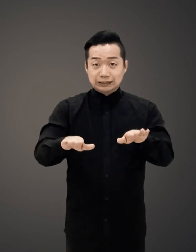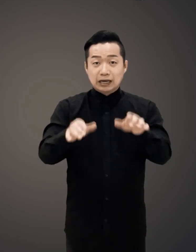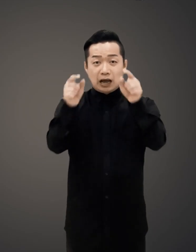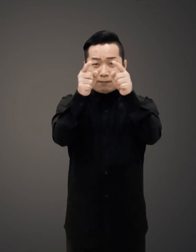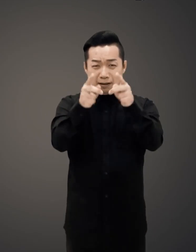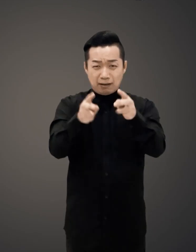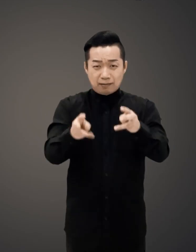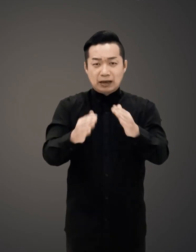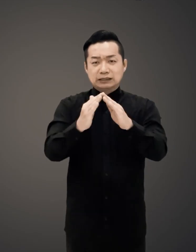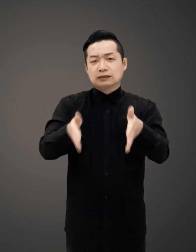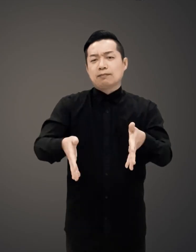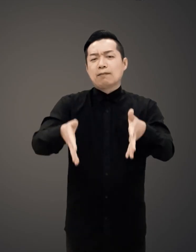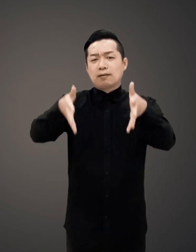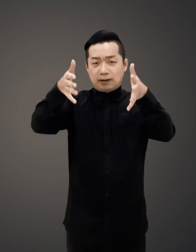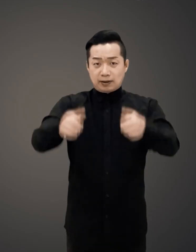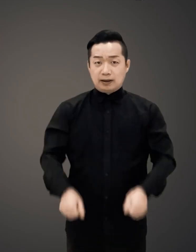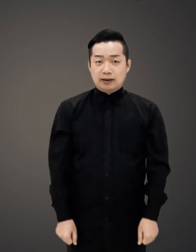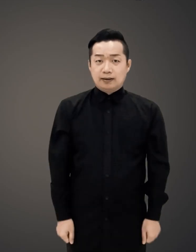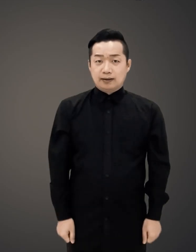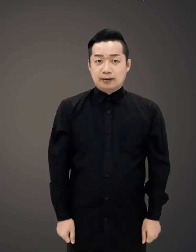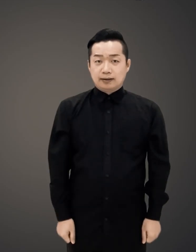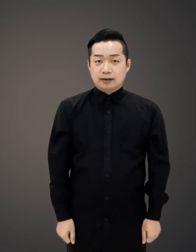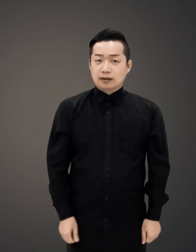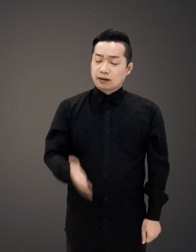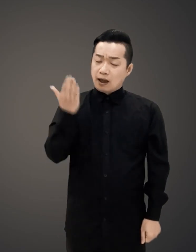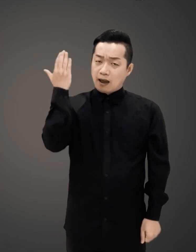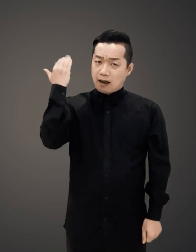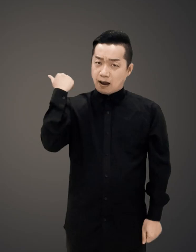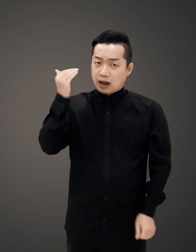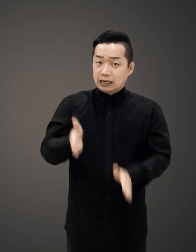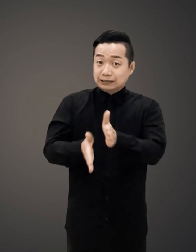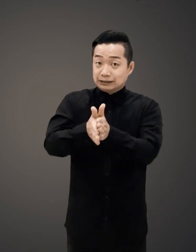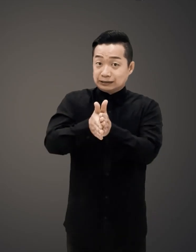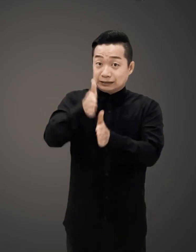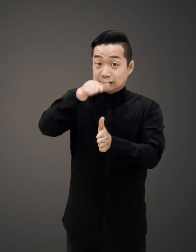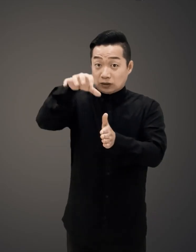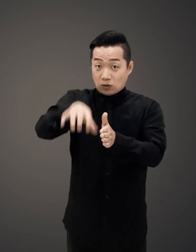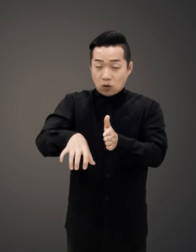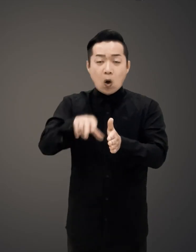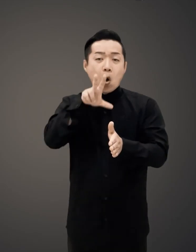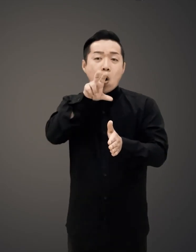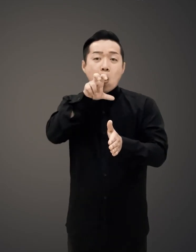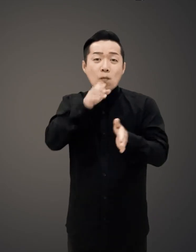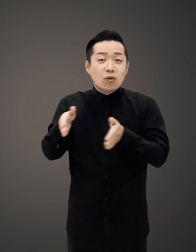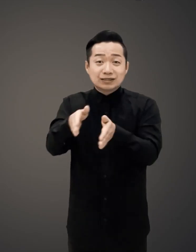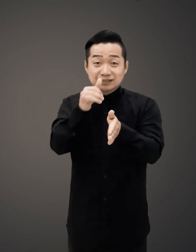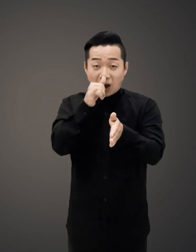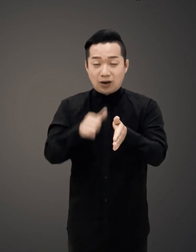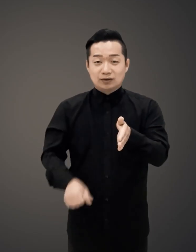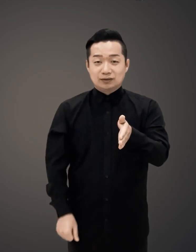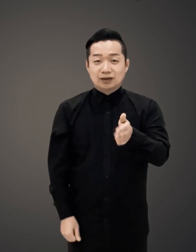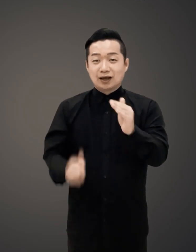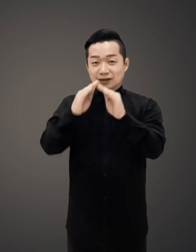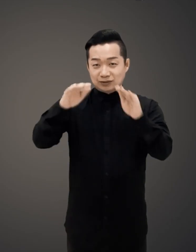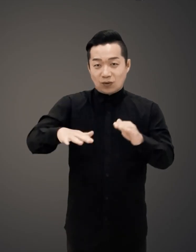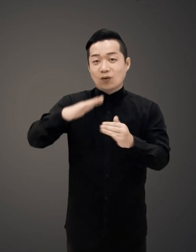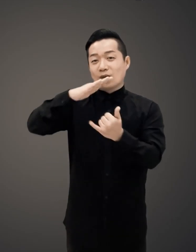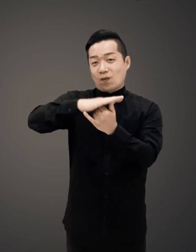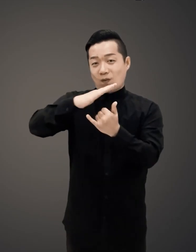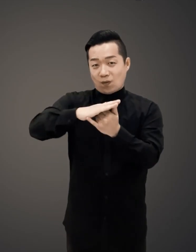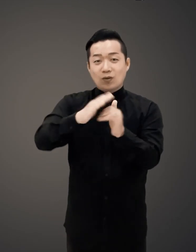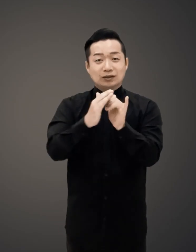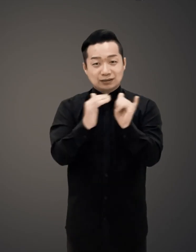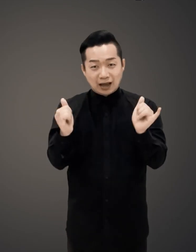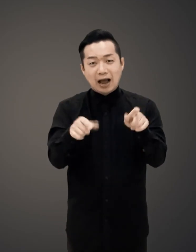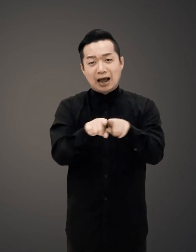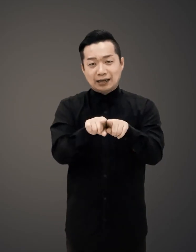다가구 주택들이 채우게 되면서 그 전에 도시 공간은 골목길에서 그 동네에 산